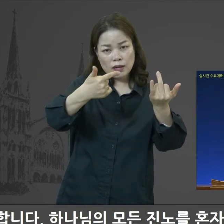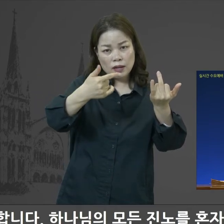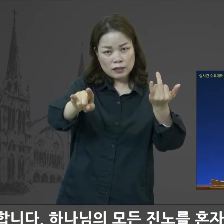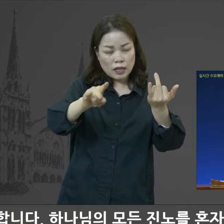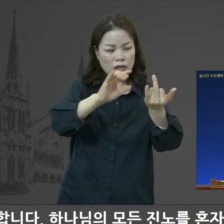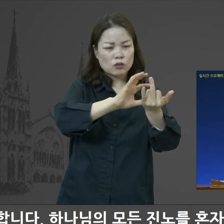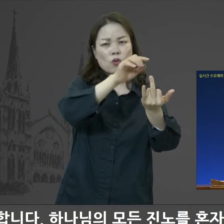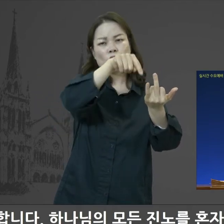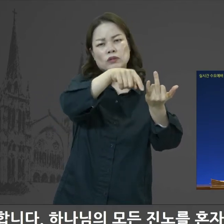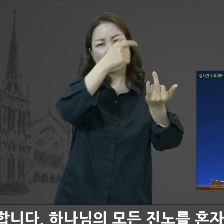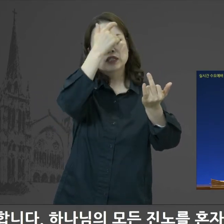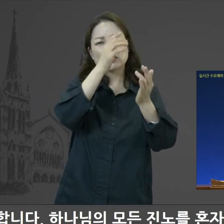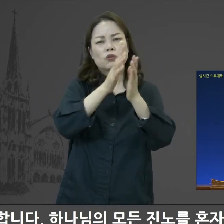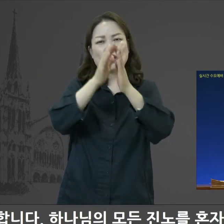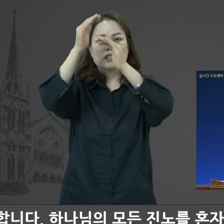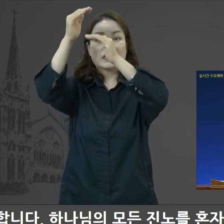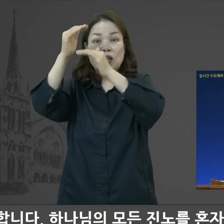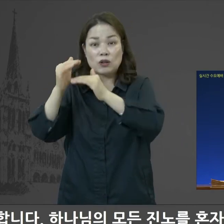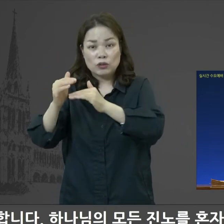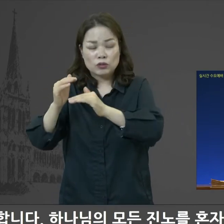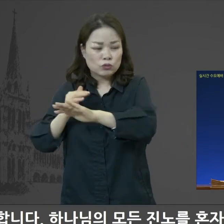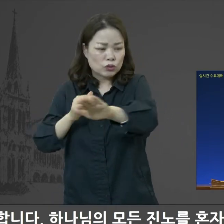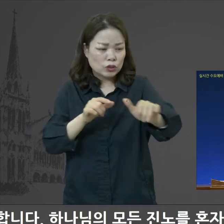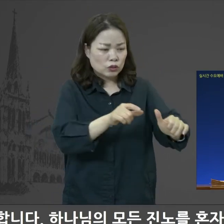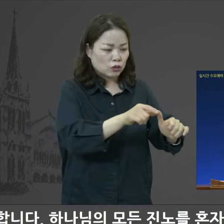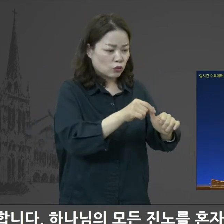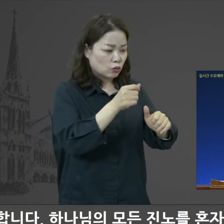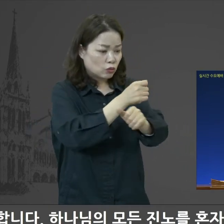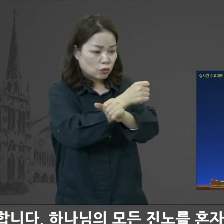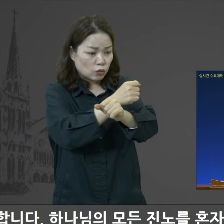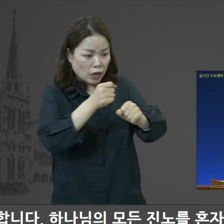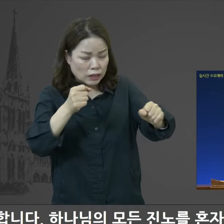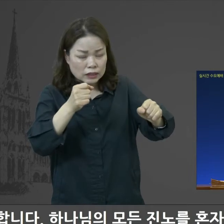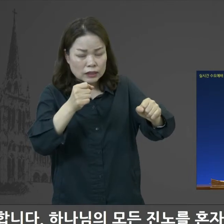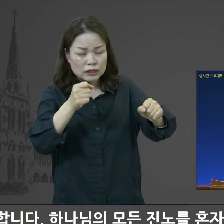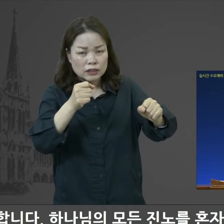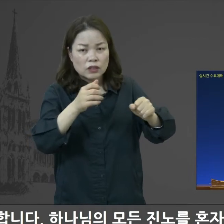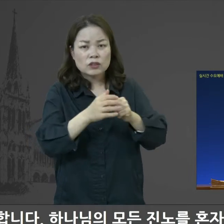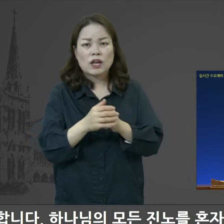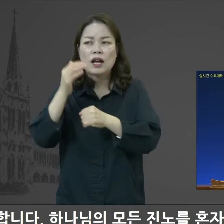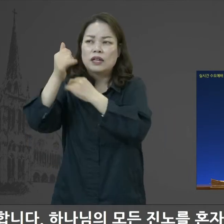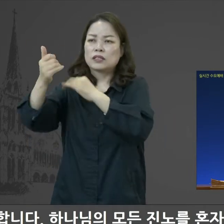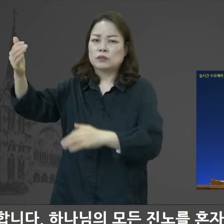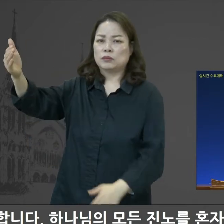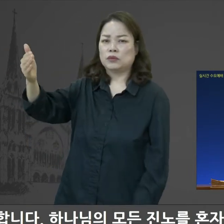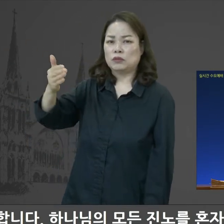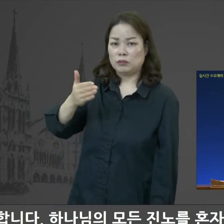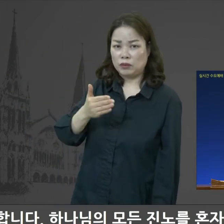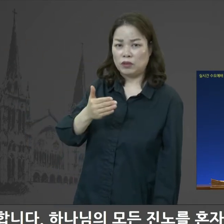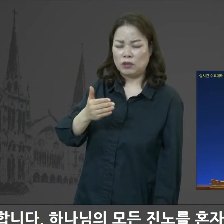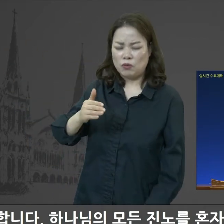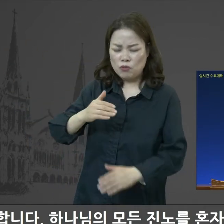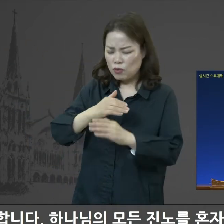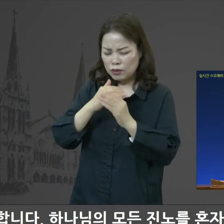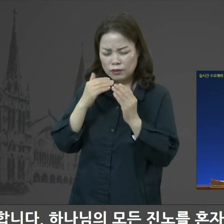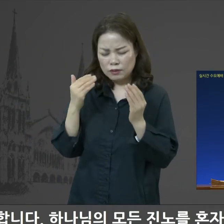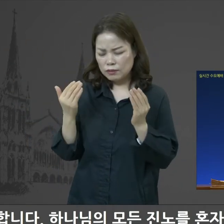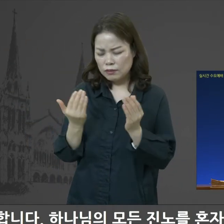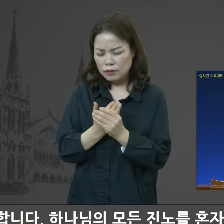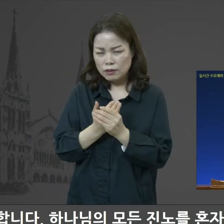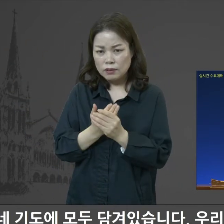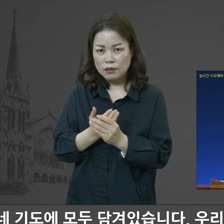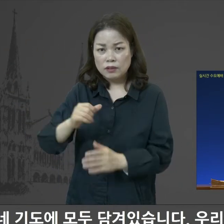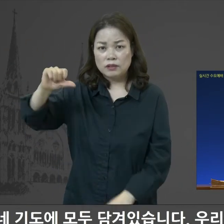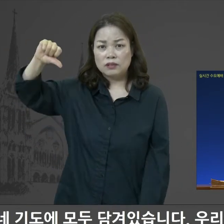우리를 구속하기 위해서 걸어가셨던 그 길은 하나님으로부터 완전한